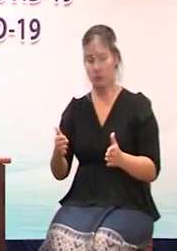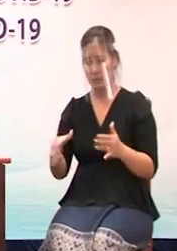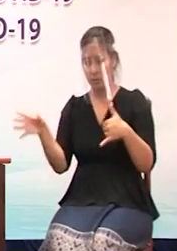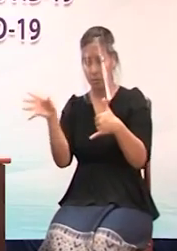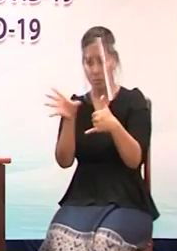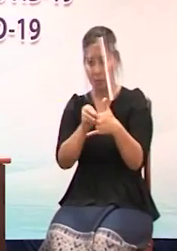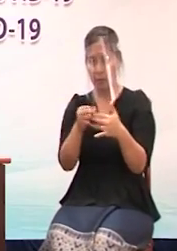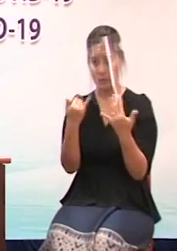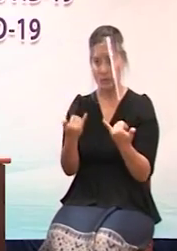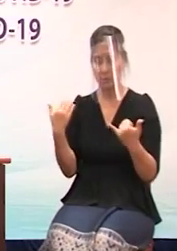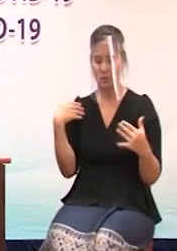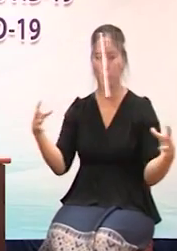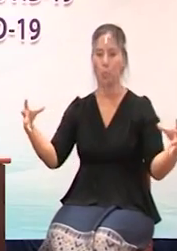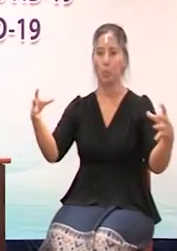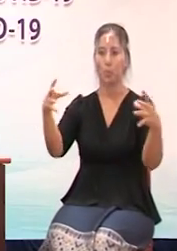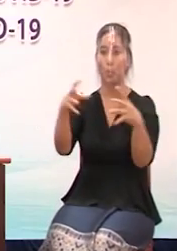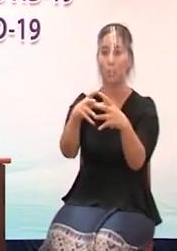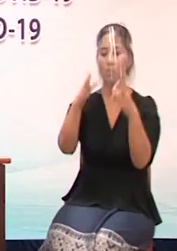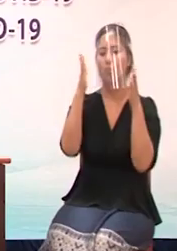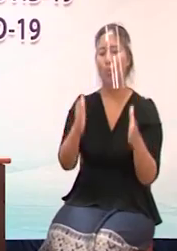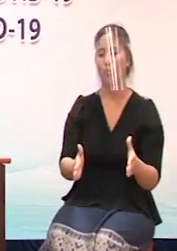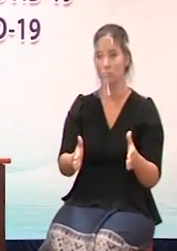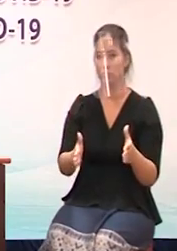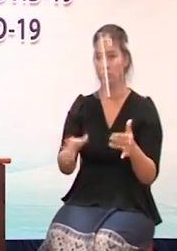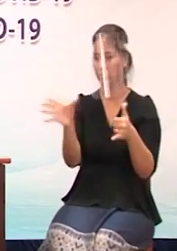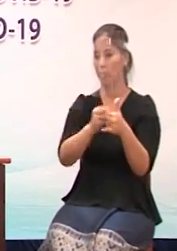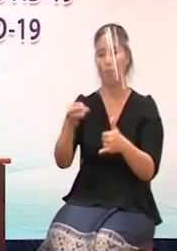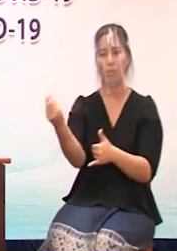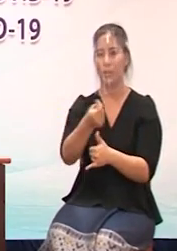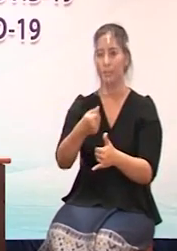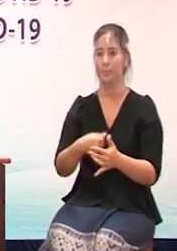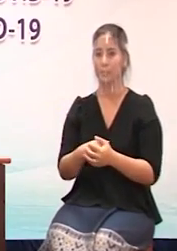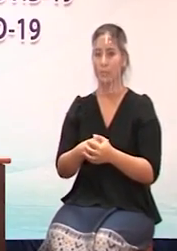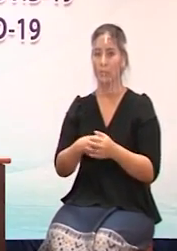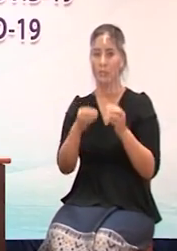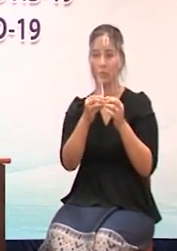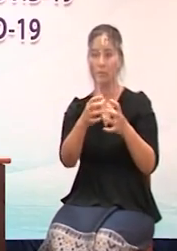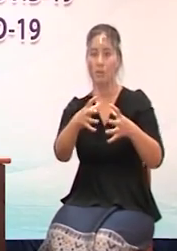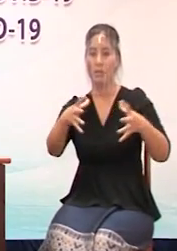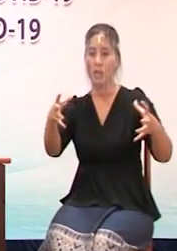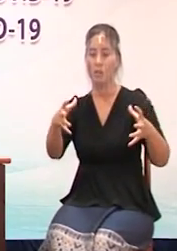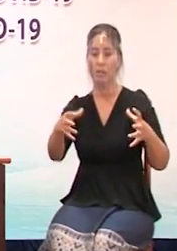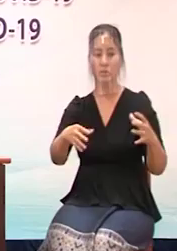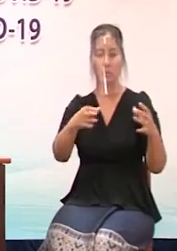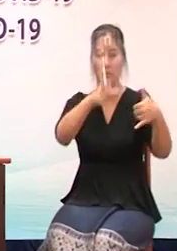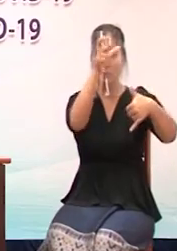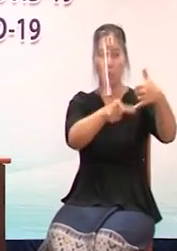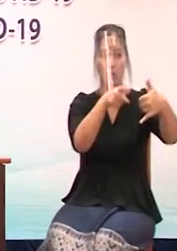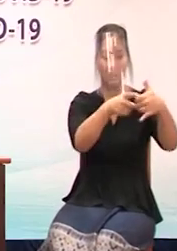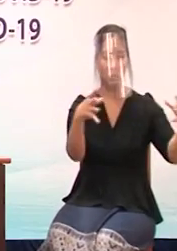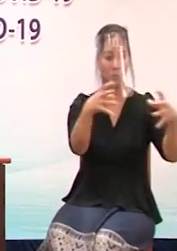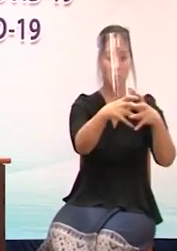นี้เนี่ยมันเป็นจุ้มอยู่ในกลุ่มคนใดหนึ่งแต่ขยายไปอย่างไวว่าจากผู้หนึ่งหา